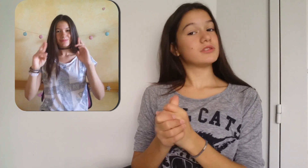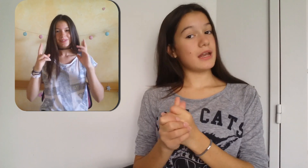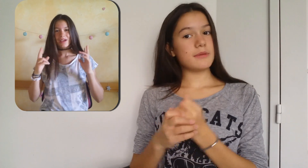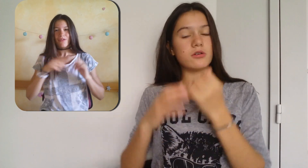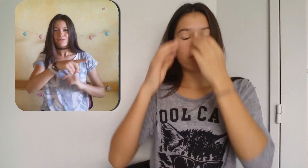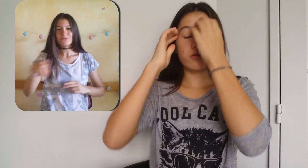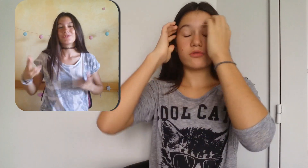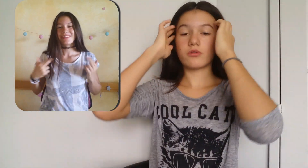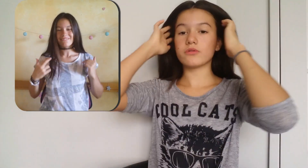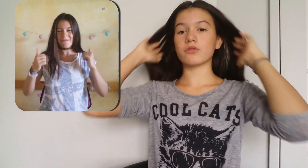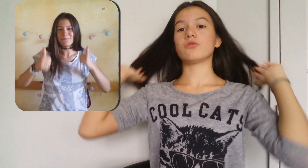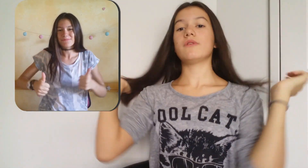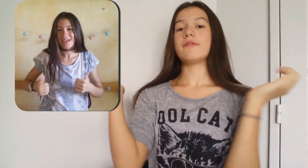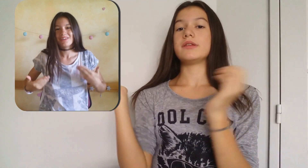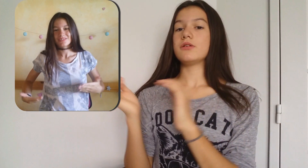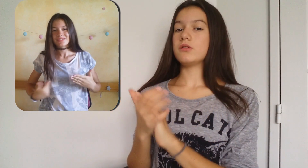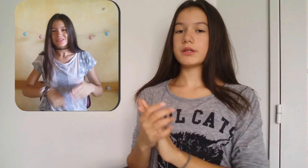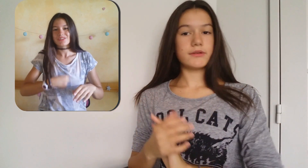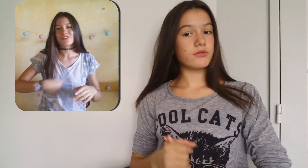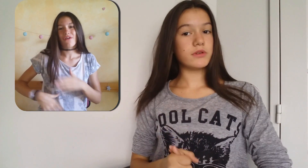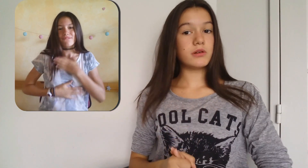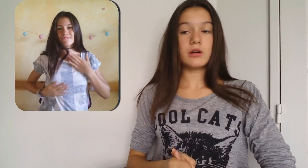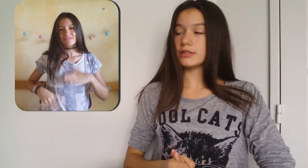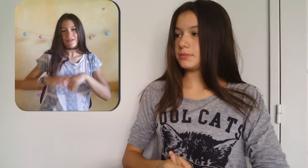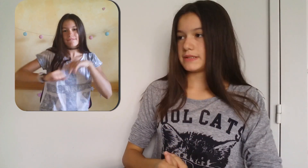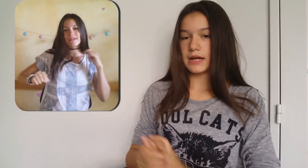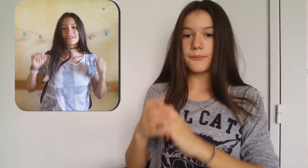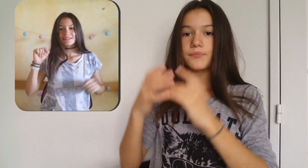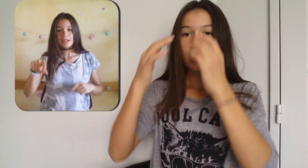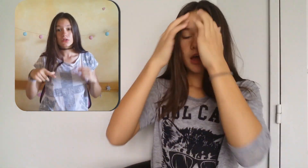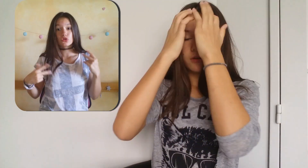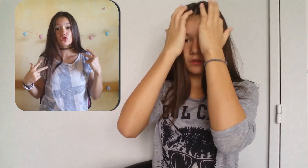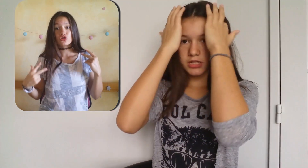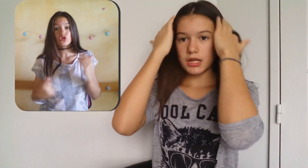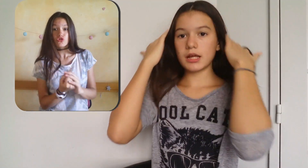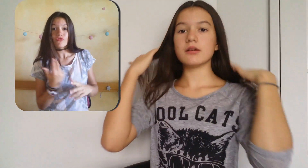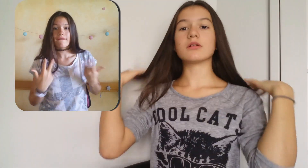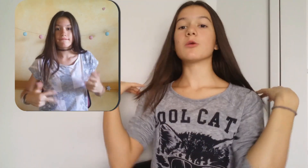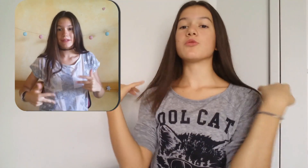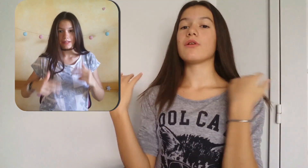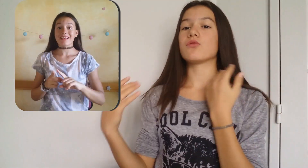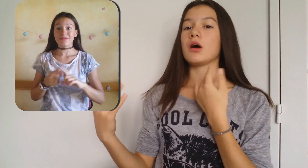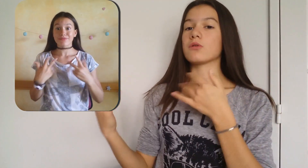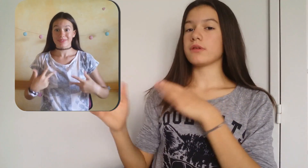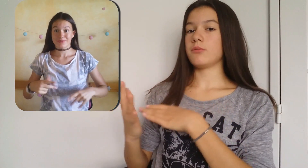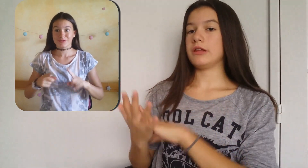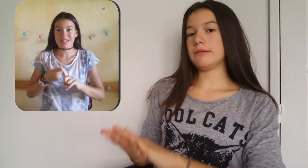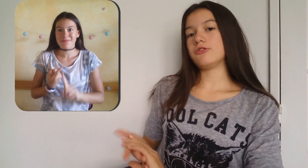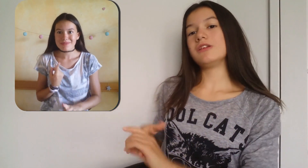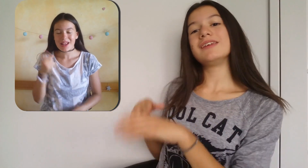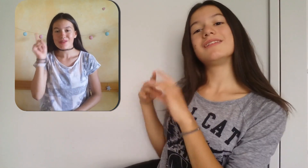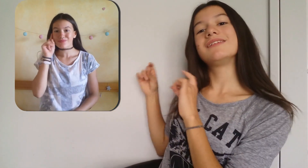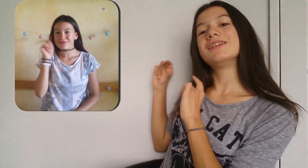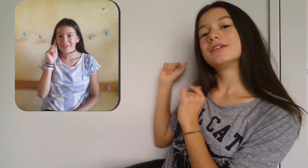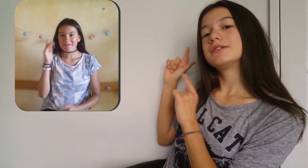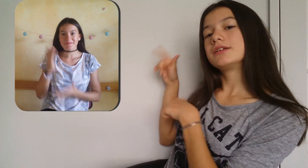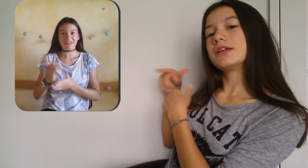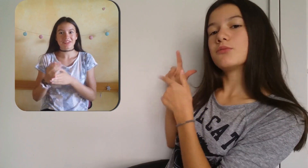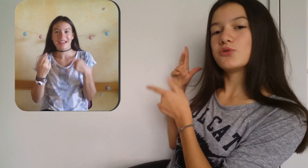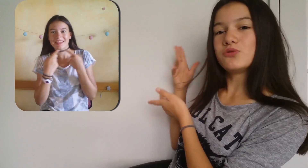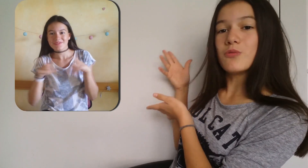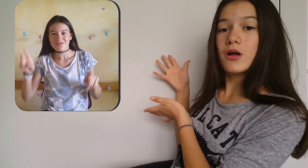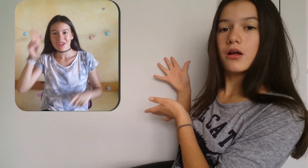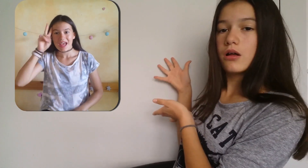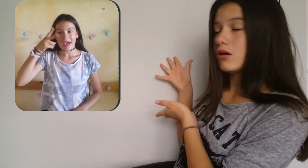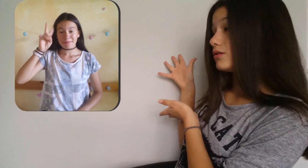J'espère que vous allez bien. Aujourd'hui on se retrouve dans une nouvelle vidéo qui est une vidéo assez spéciale. Donc déjà, comme vous pouvez le voir, contrairement à d'habitude, ici il